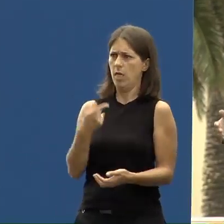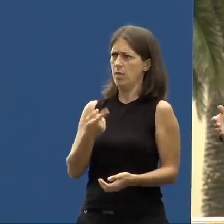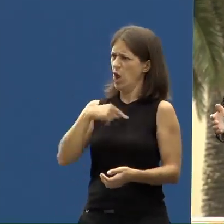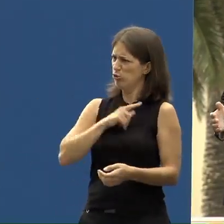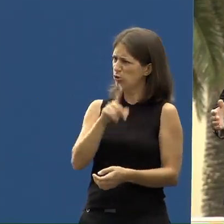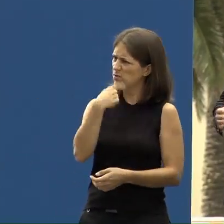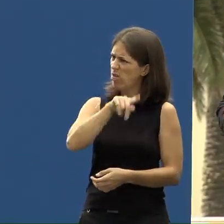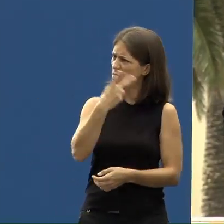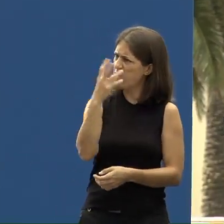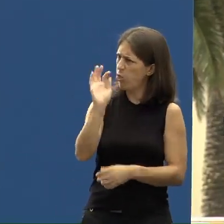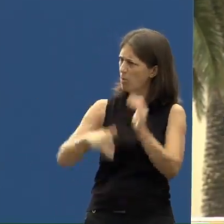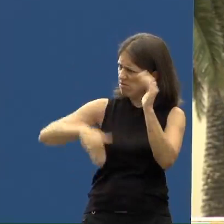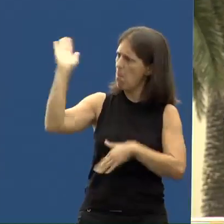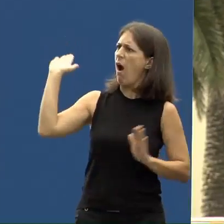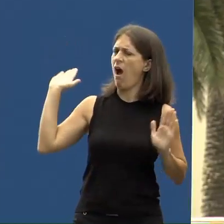máis de 120.